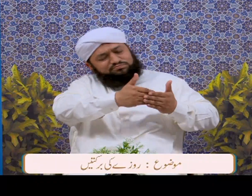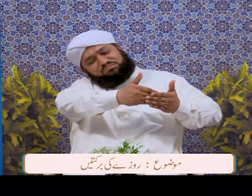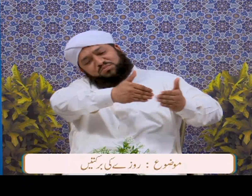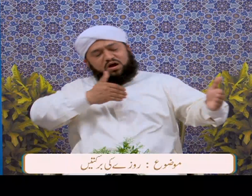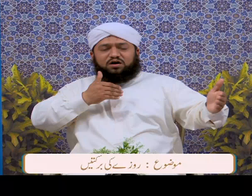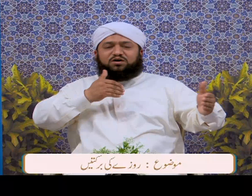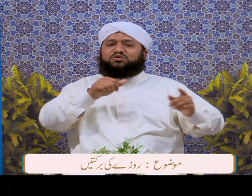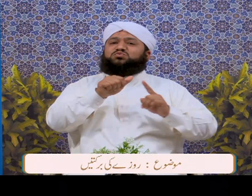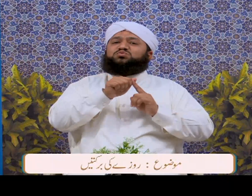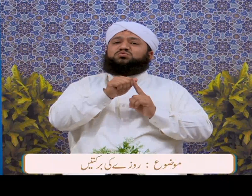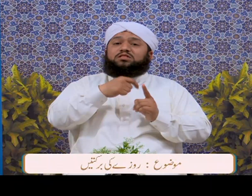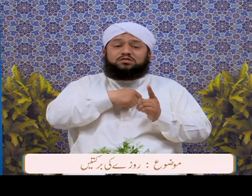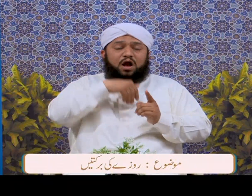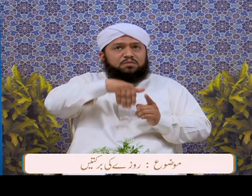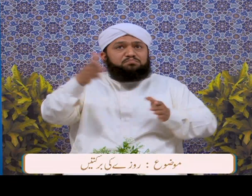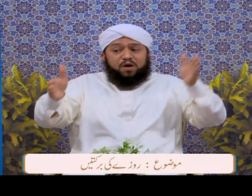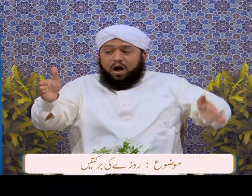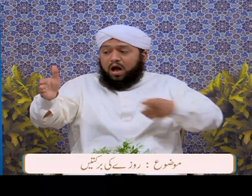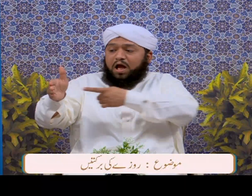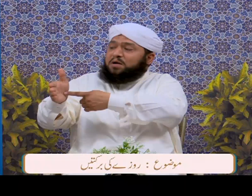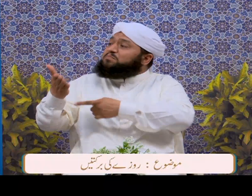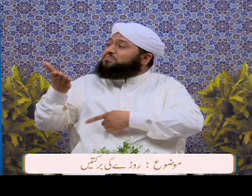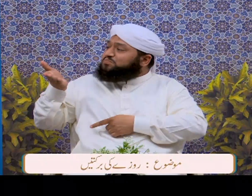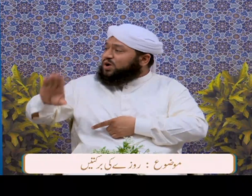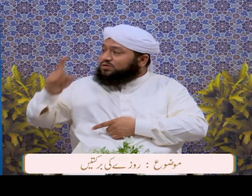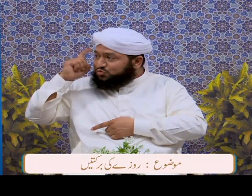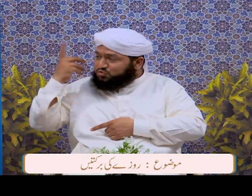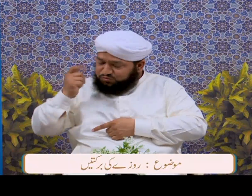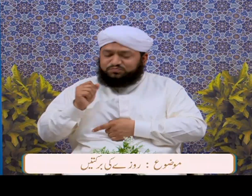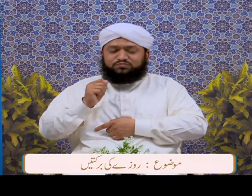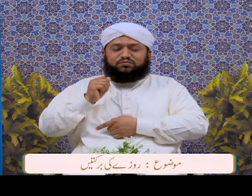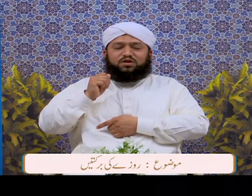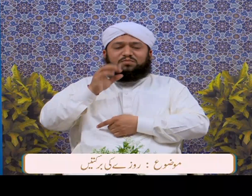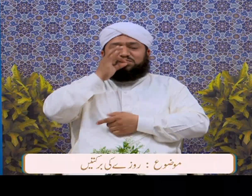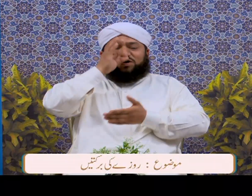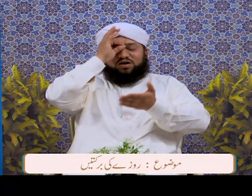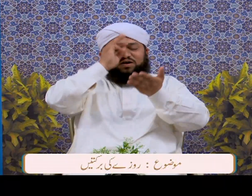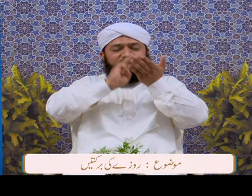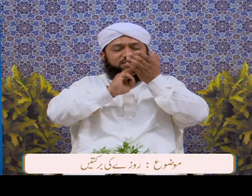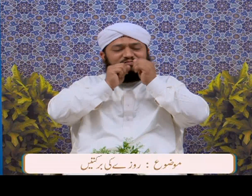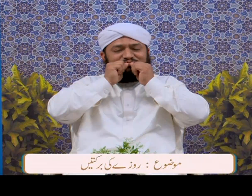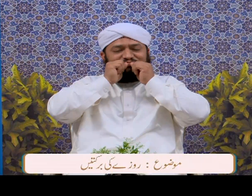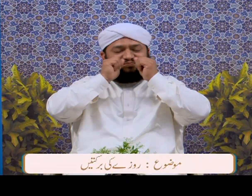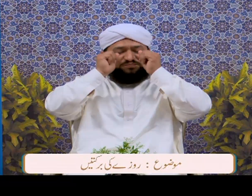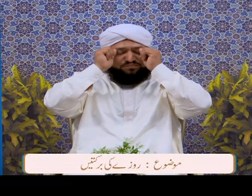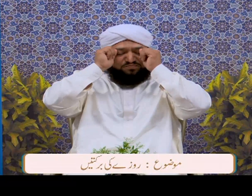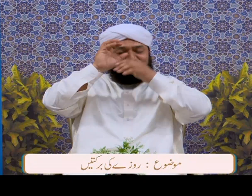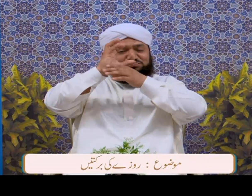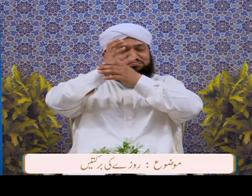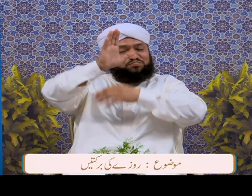ہو جائے۔ اب وہ دل کے راستے کیا ہیں؟ یہ راستے وہی ہیں جن کی ہمارے آقا و مولا سید انبیاء صلی اللہ